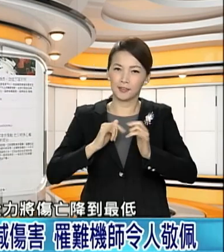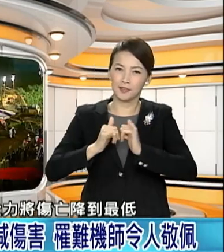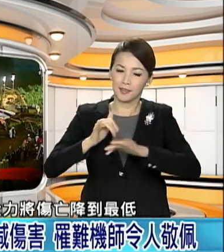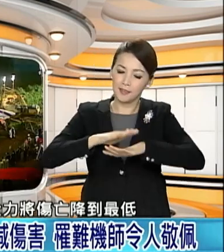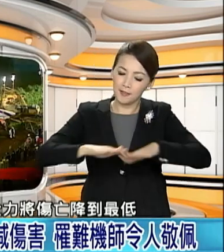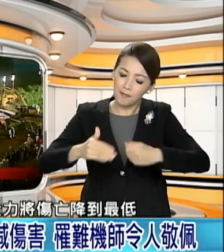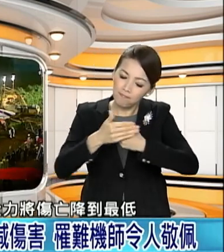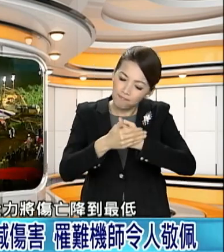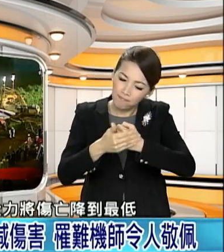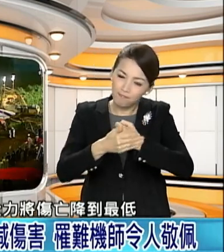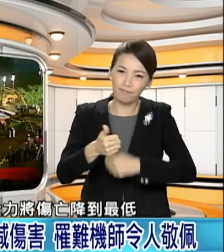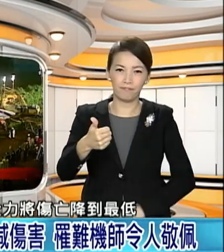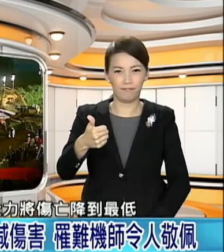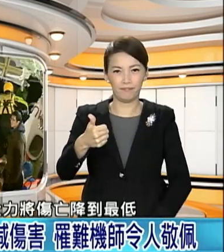低。